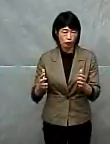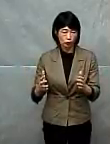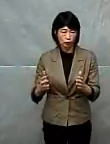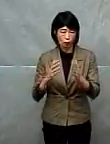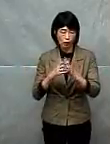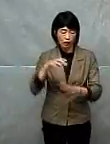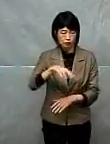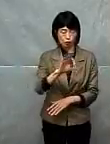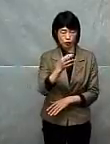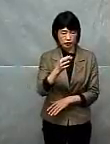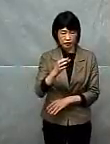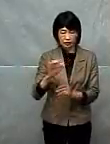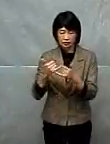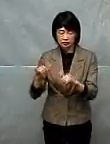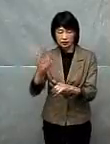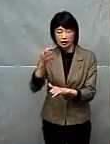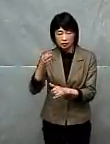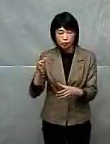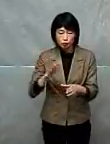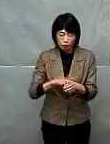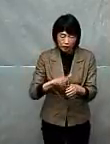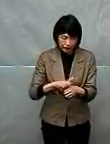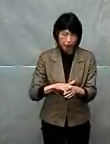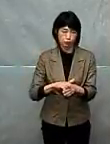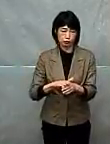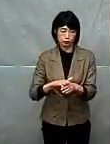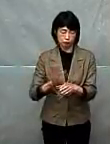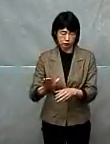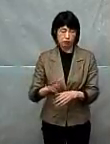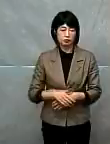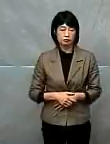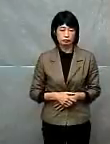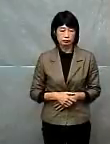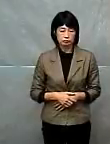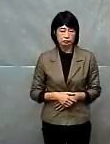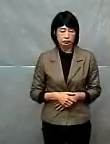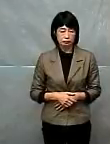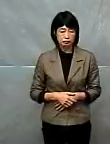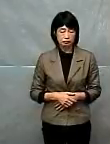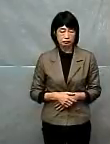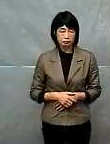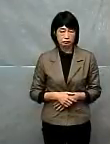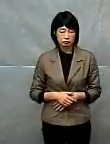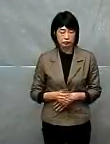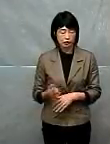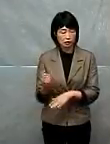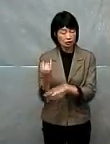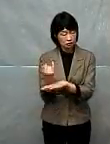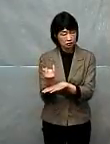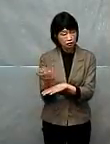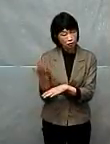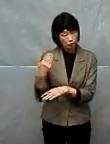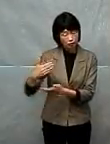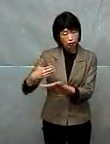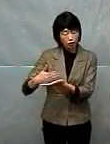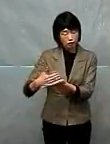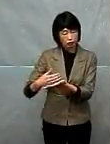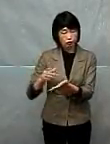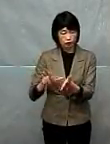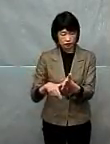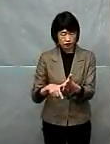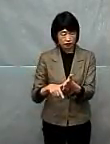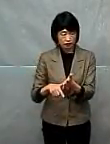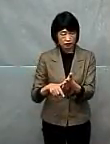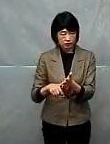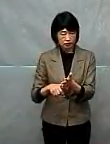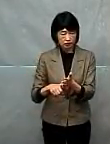費、人件費なども含まれています。知事は前回の会見で、安倍氏の調